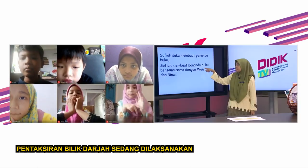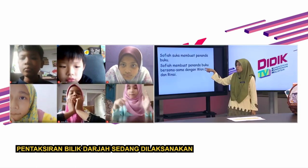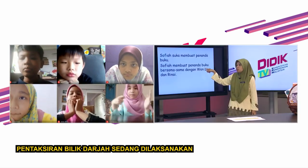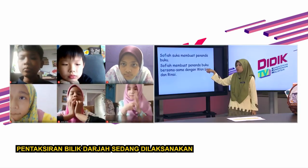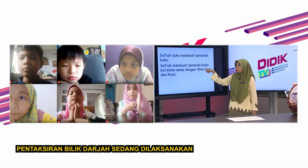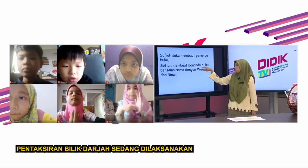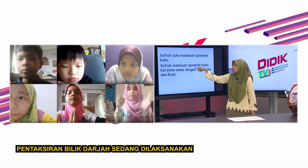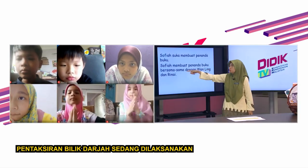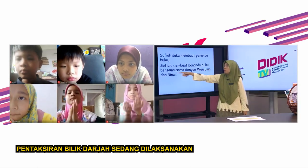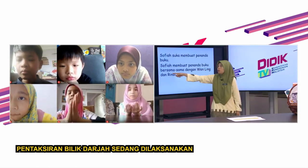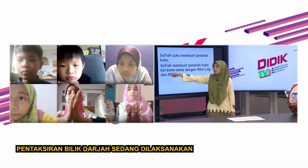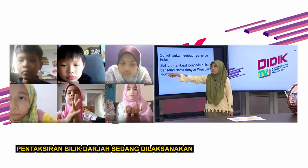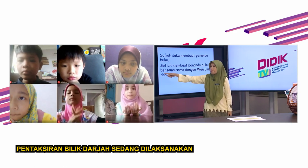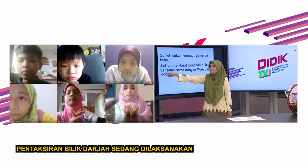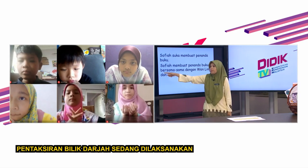penanda buku